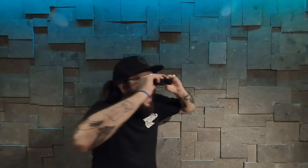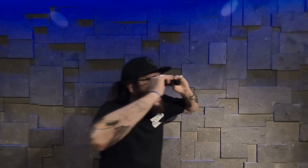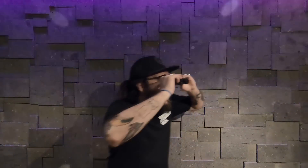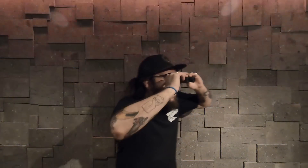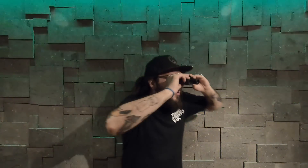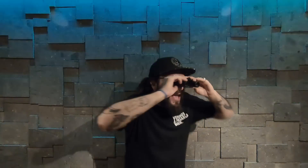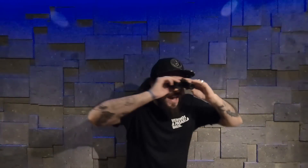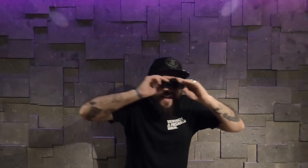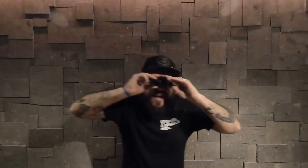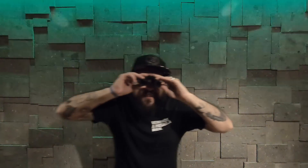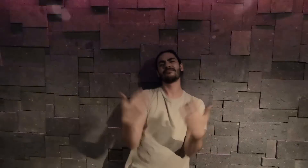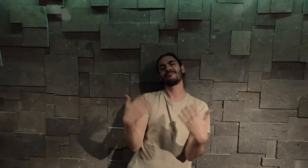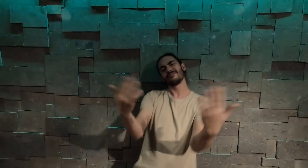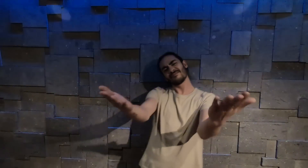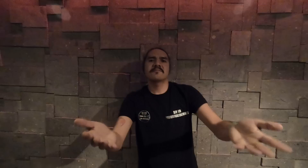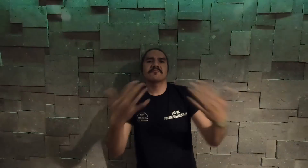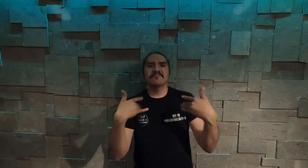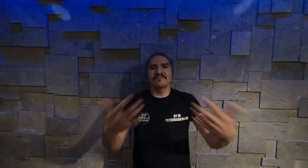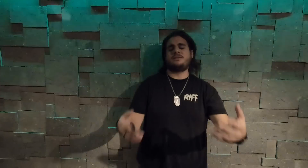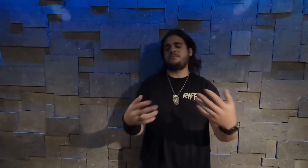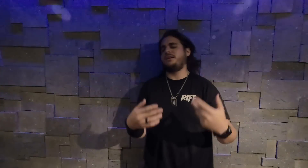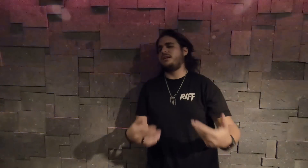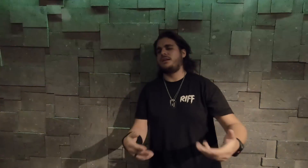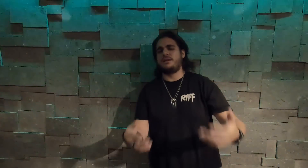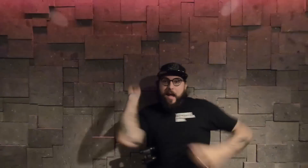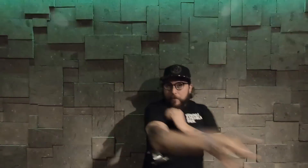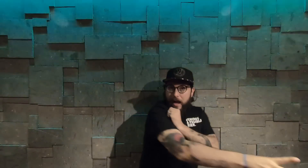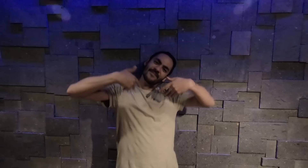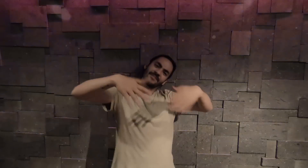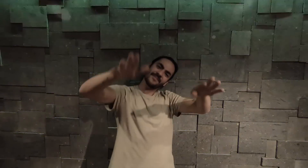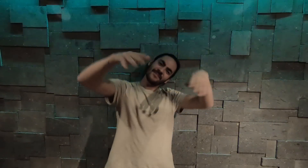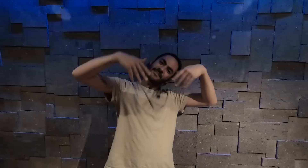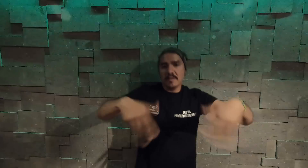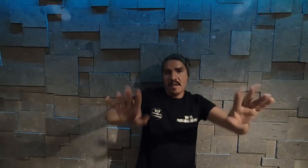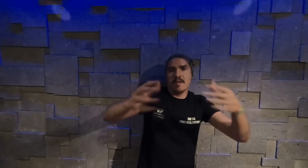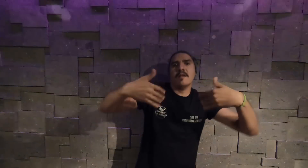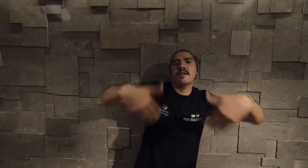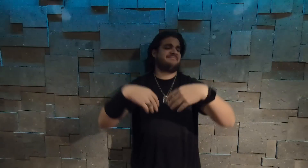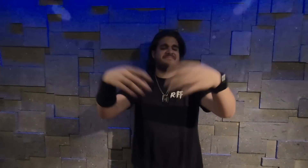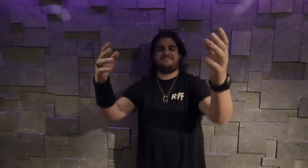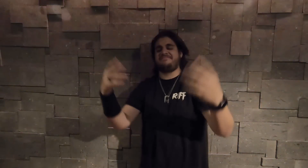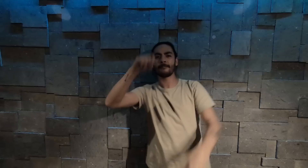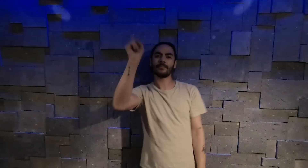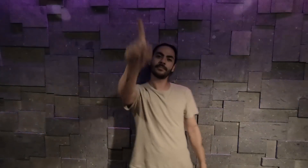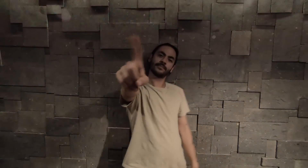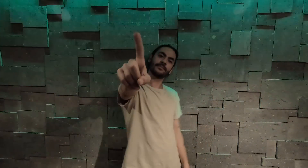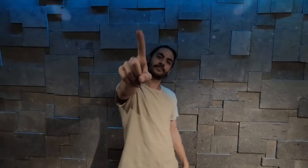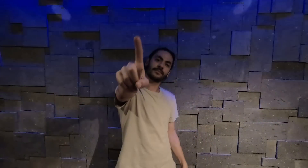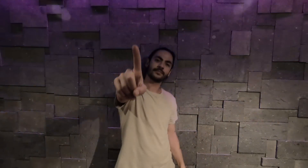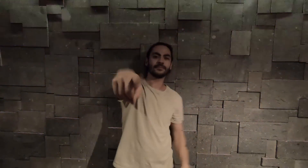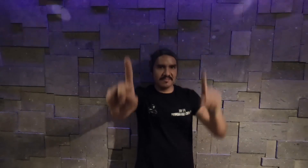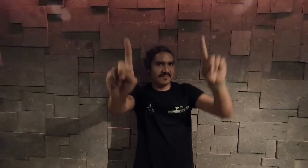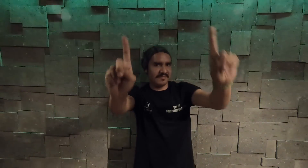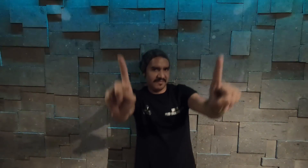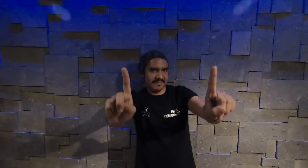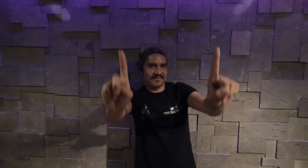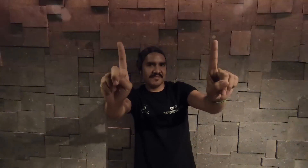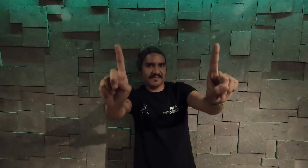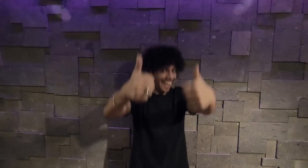Ahí viene mi disco, ahí te va mi disco. Es un disco en dos partes